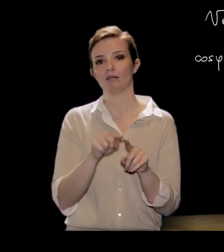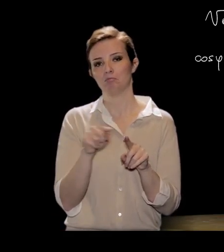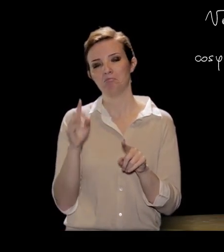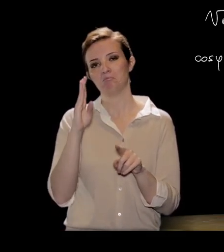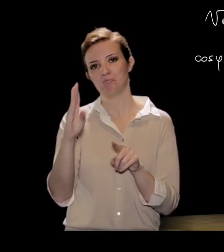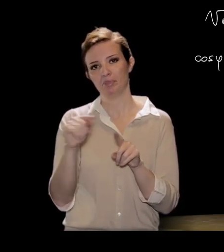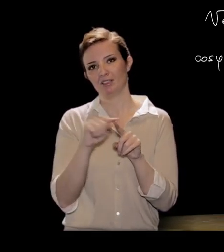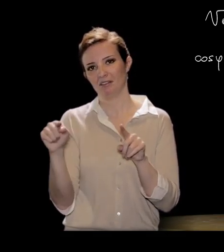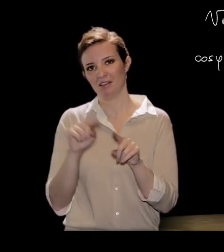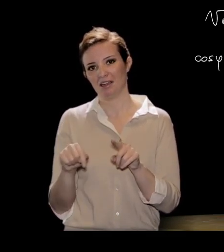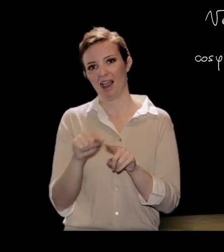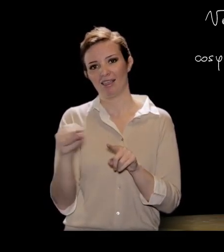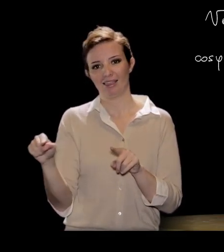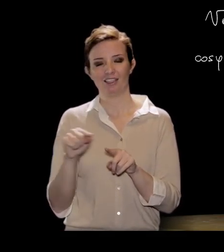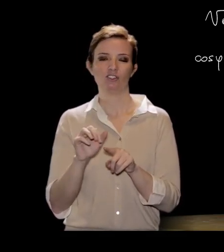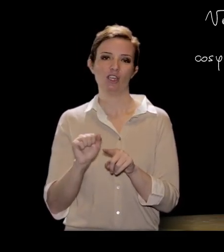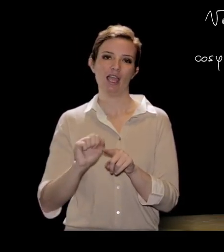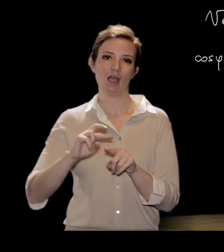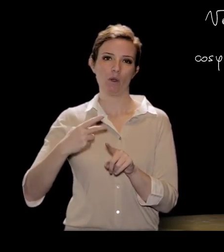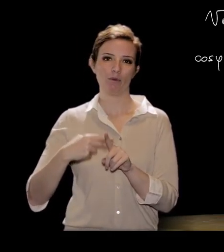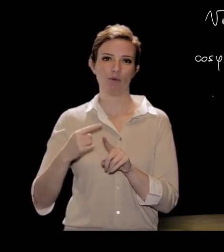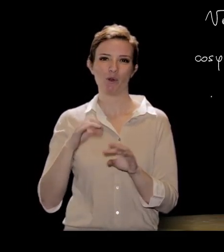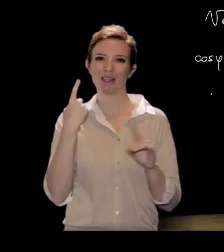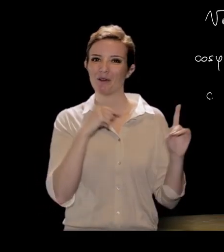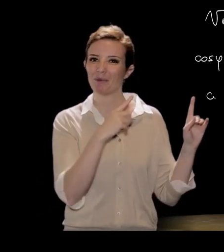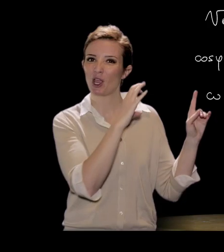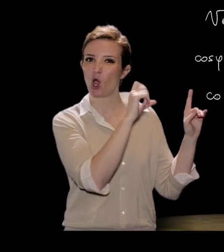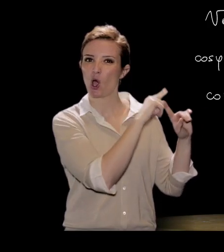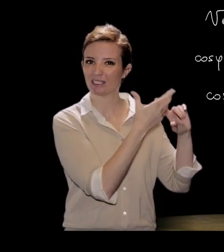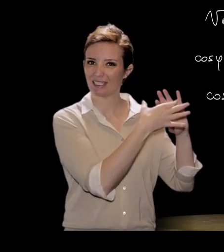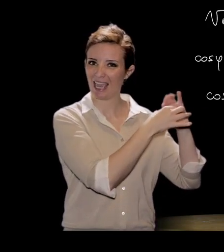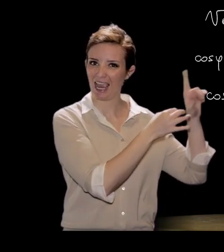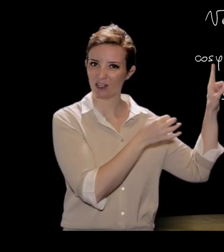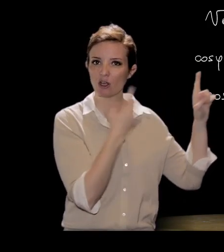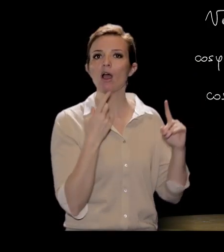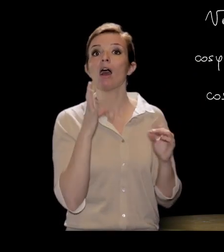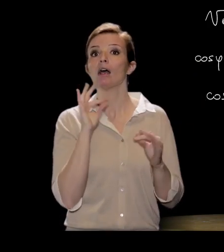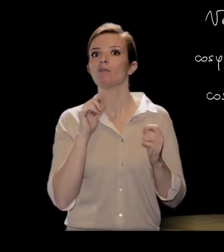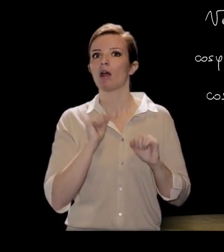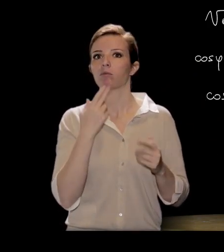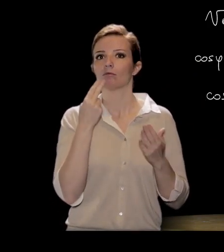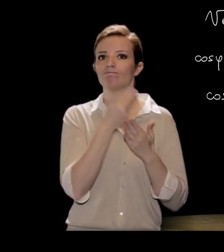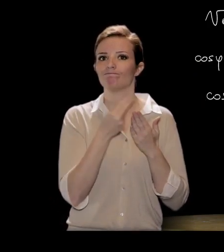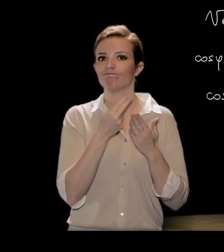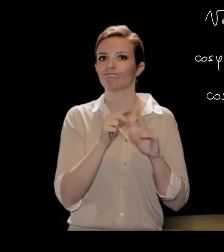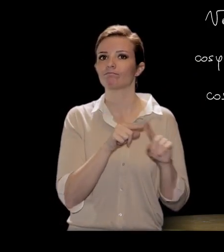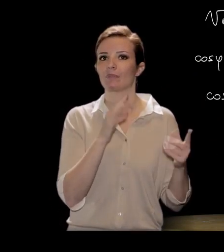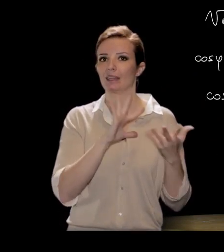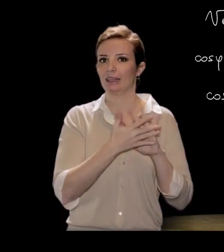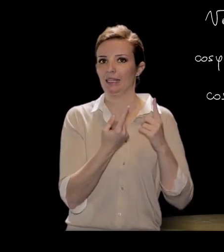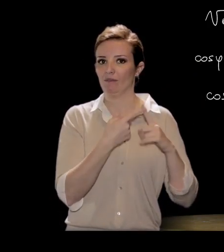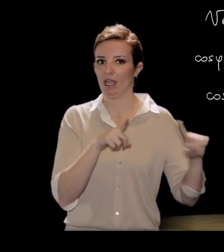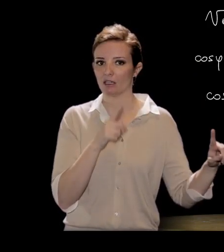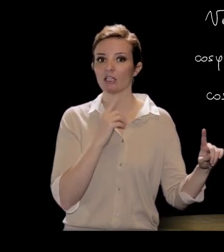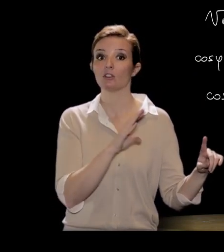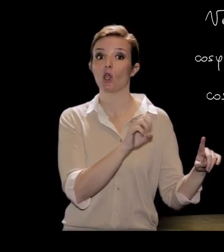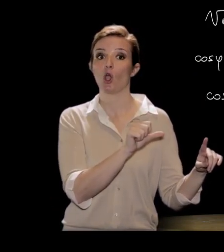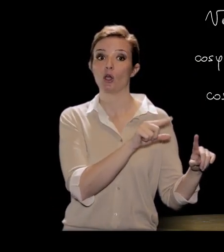il fattore che moltiplica il coseno e di conseguenza possiamo scrivere l'equazione lineare come coseno di fi sen x